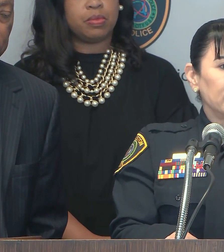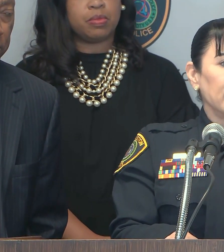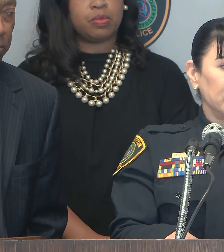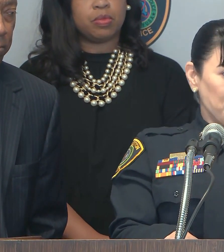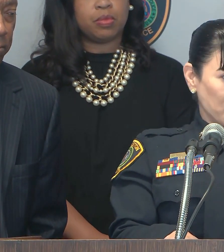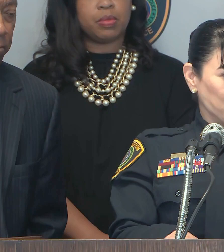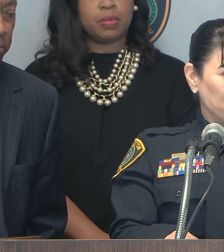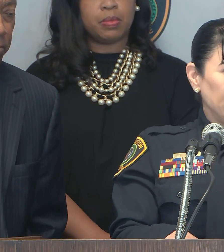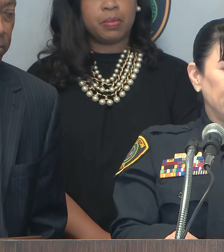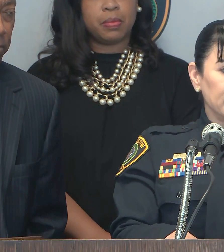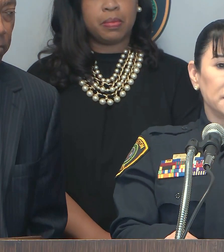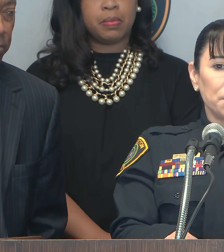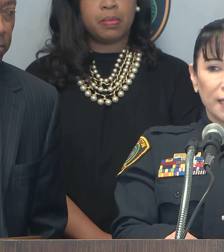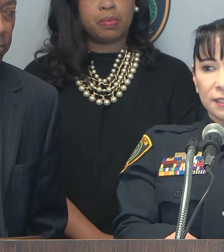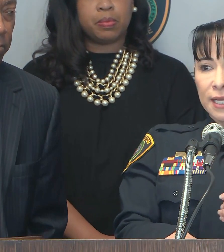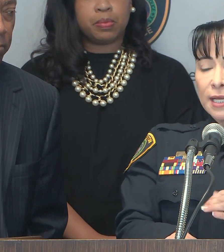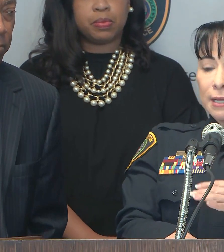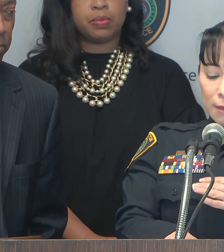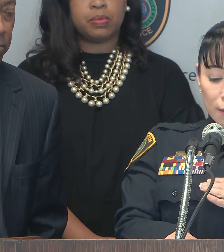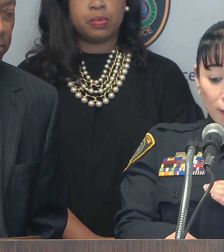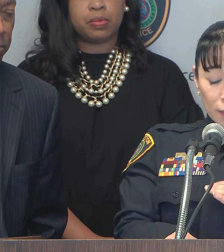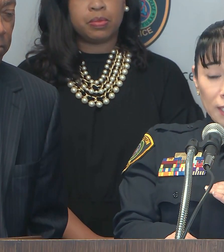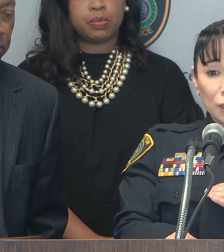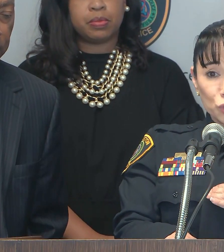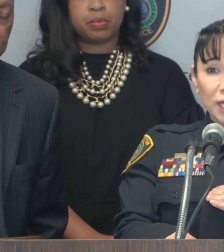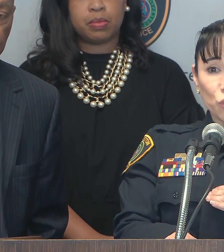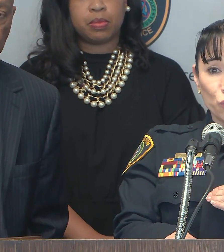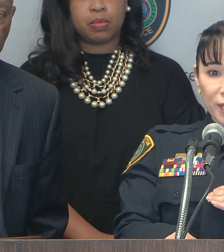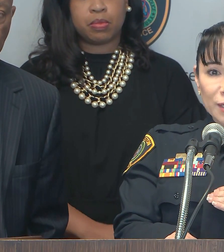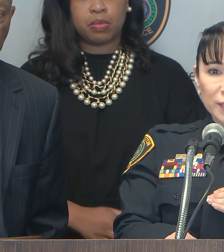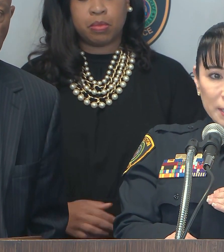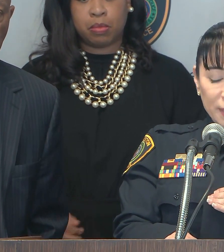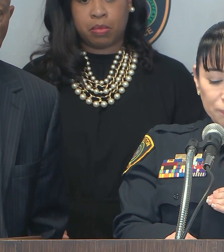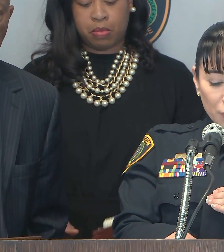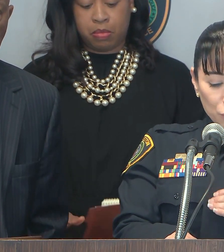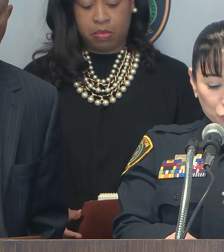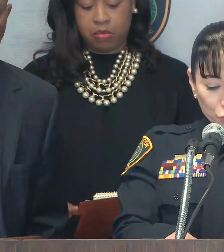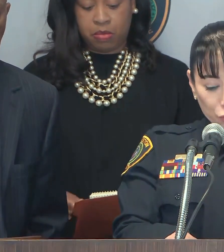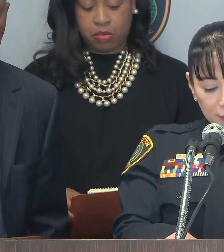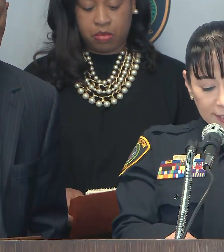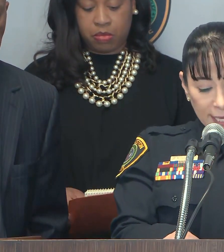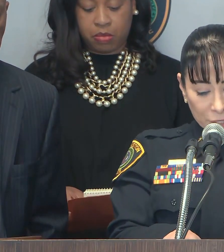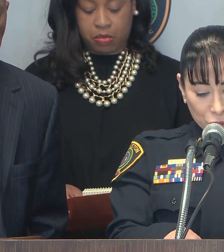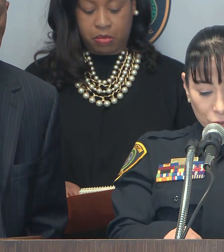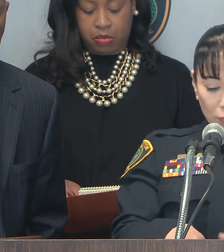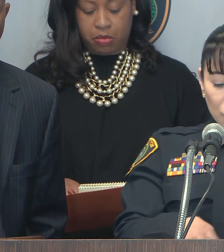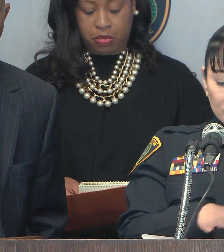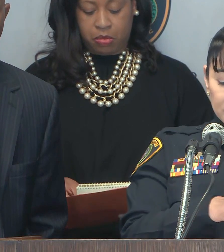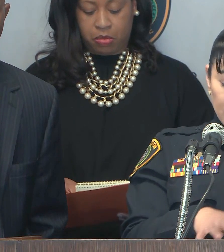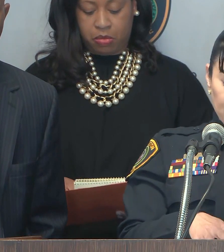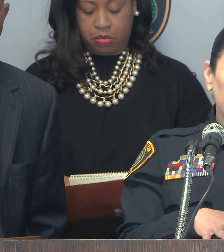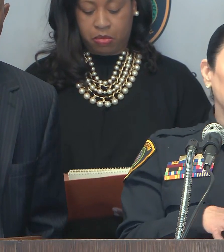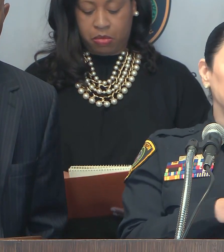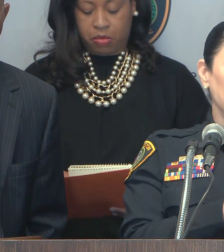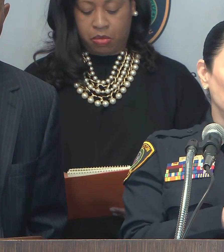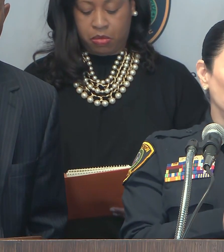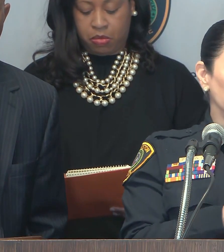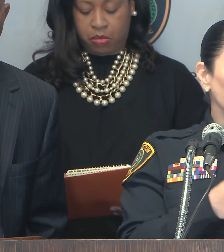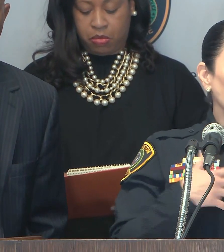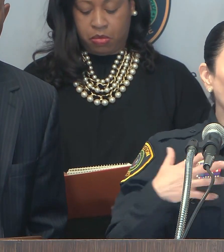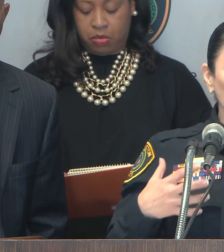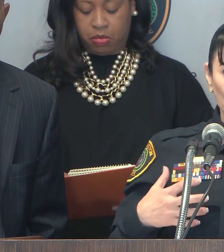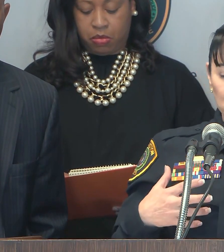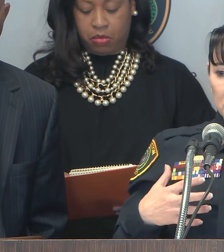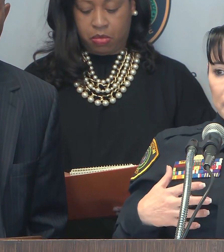Este mes es marzo y este es el mes en la lucha contra el crimen. Nosotros este año siempre